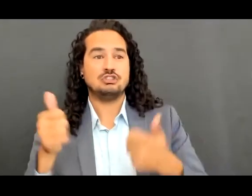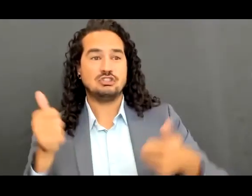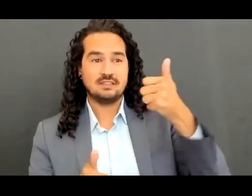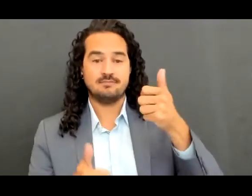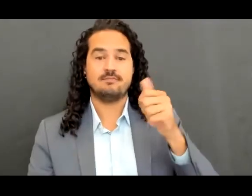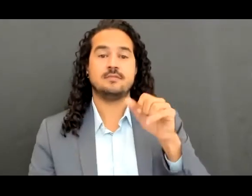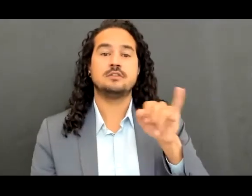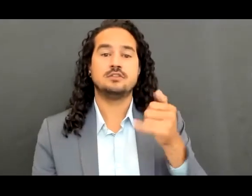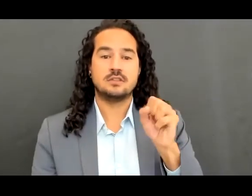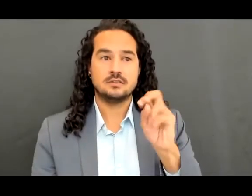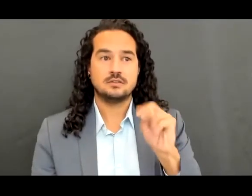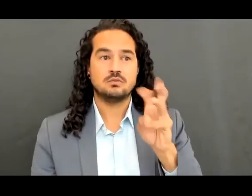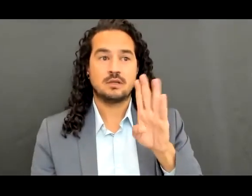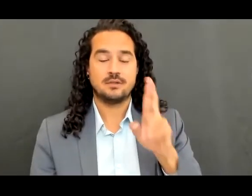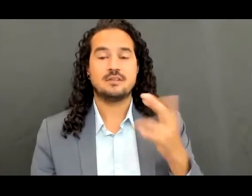Weber.